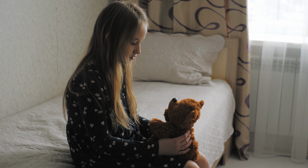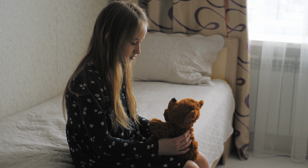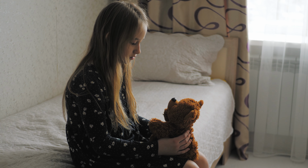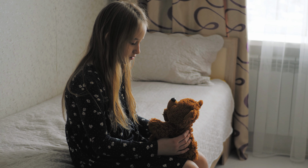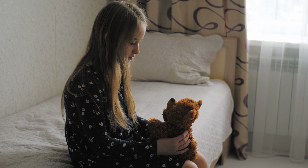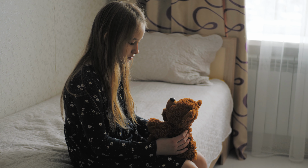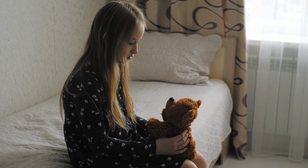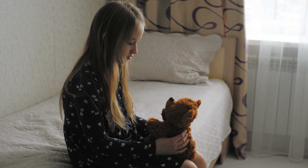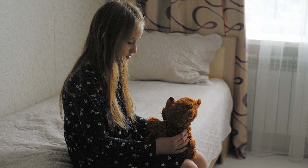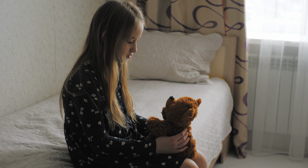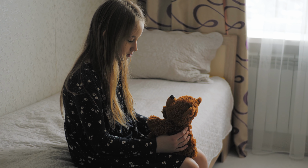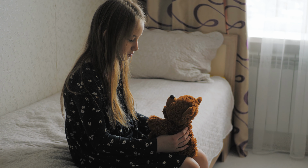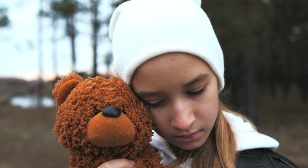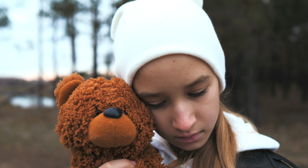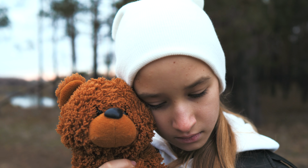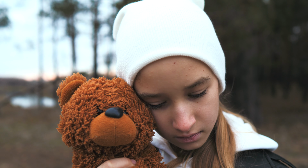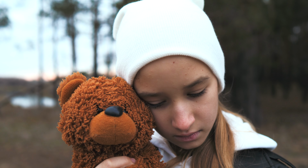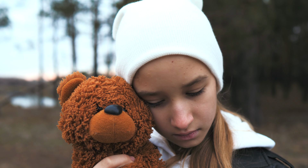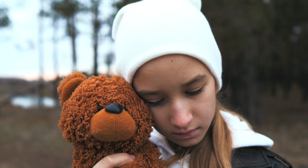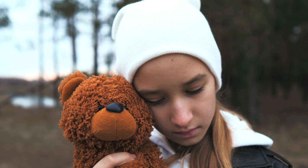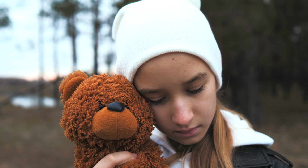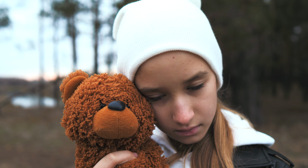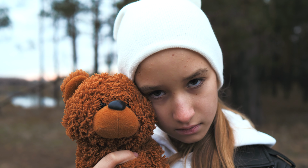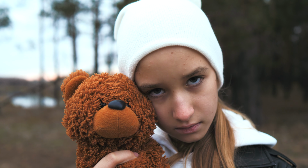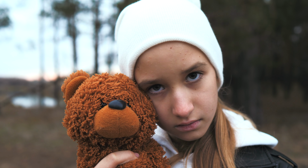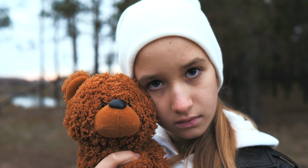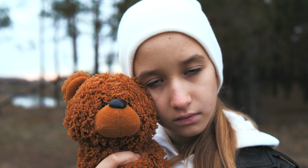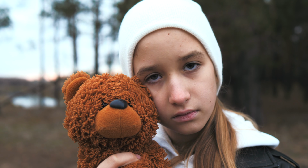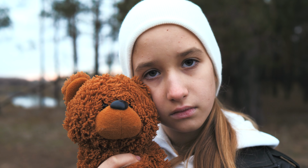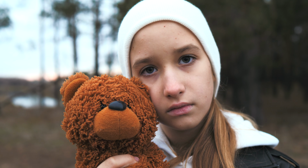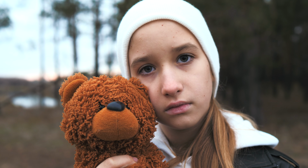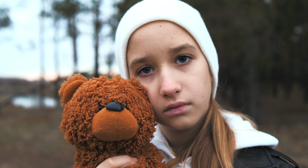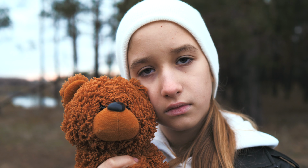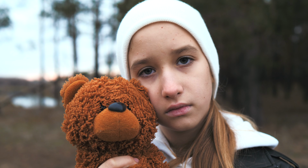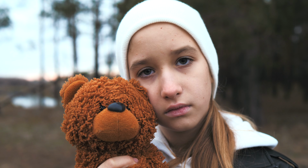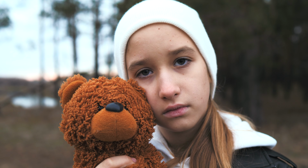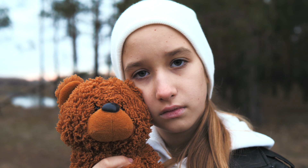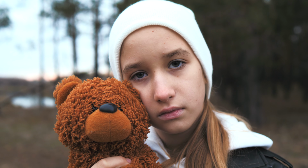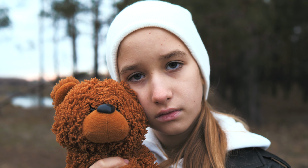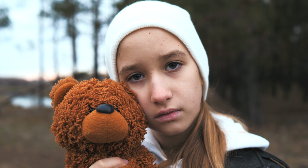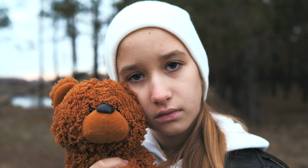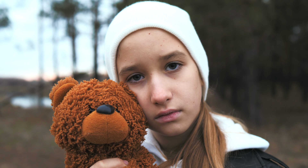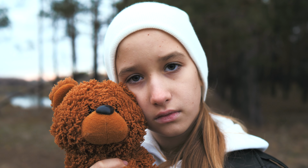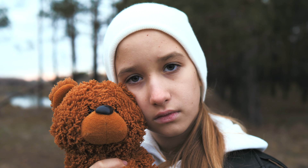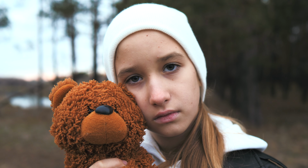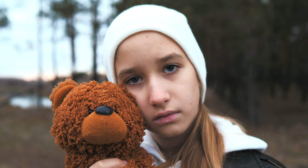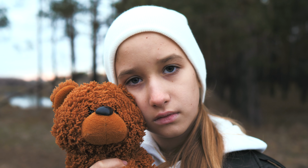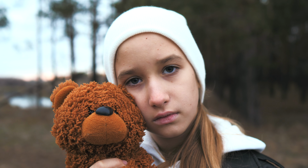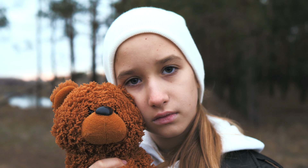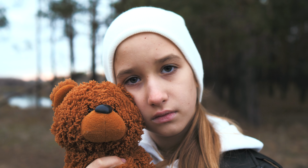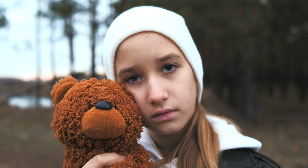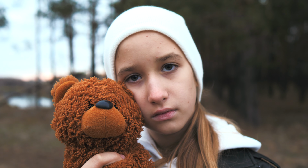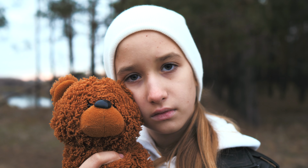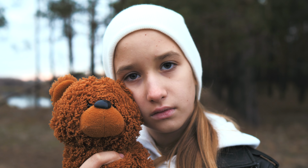sont punies, empêchées de signer, contraintes d'apprendre à parler. Mais malgré ces interdits, la langue des signes